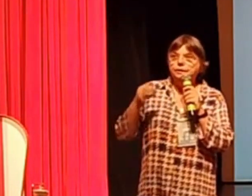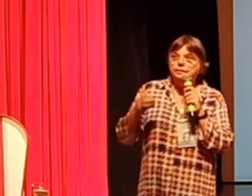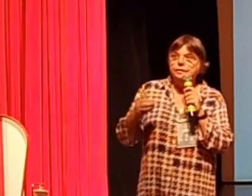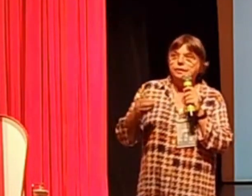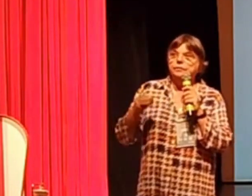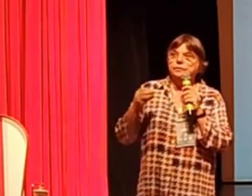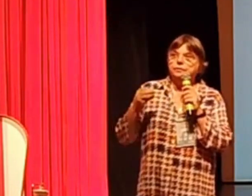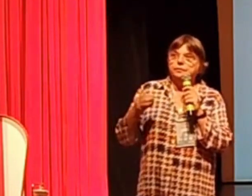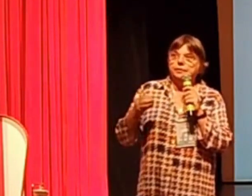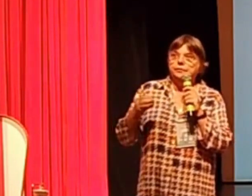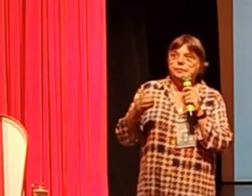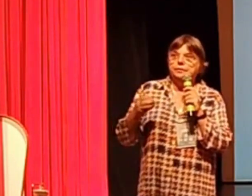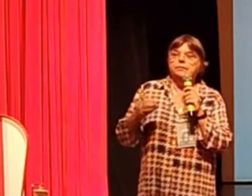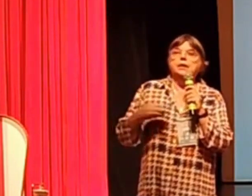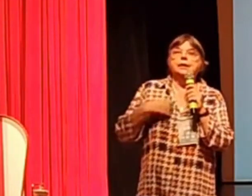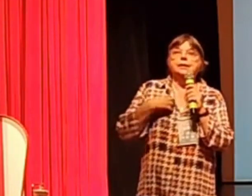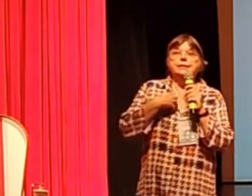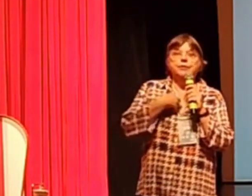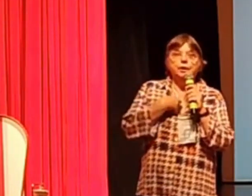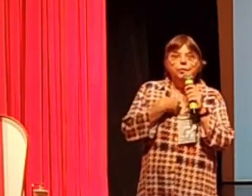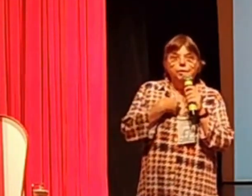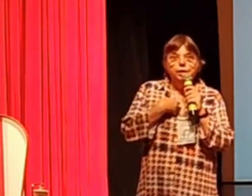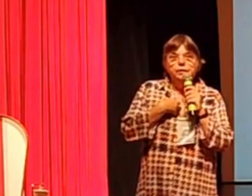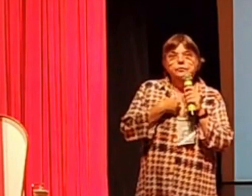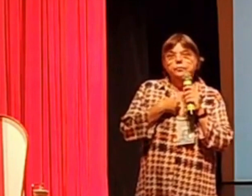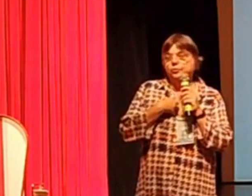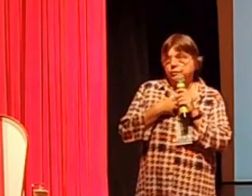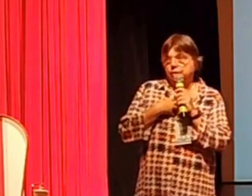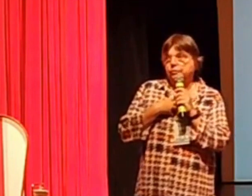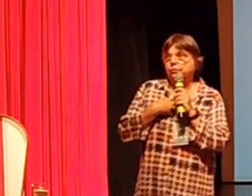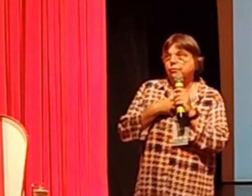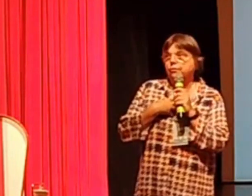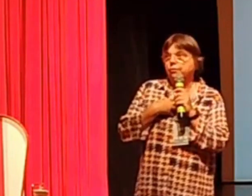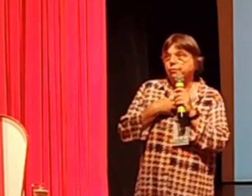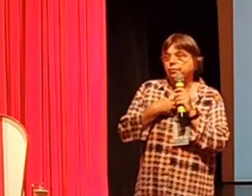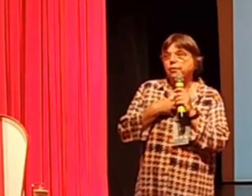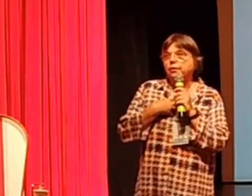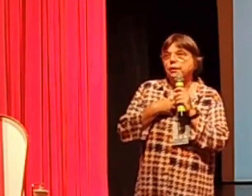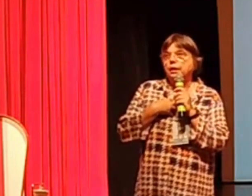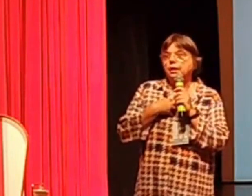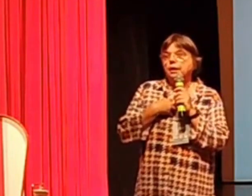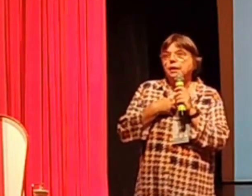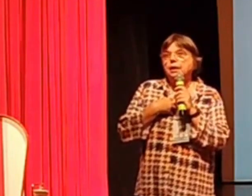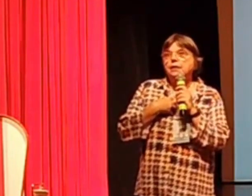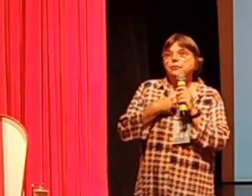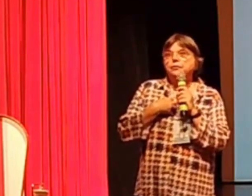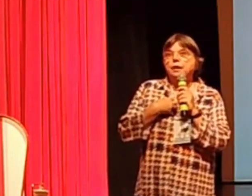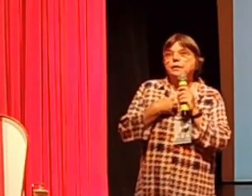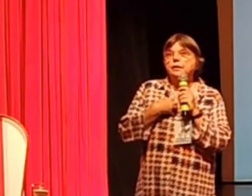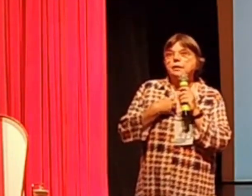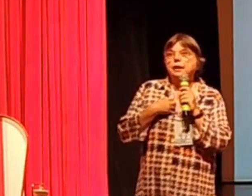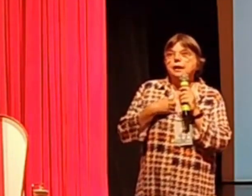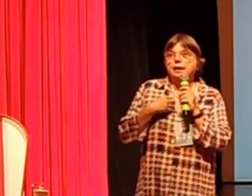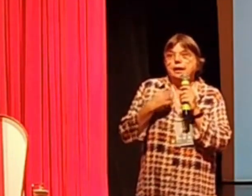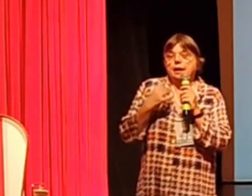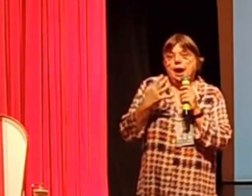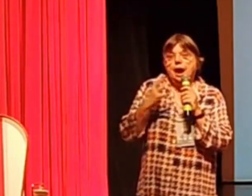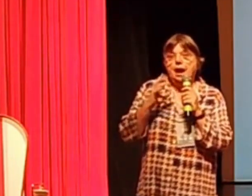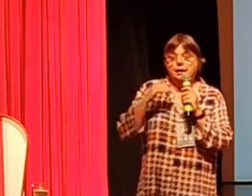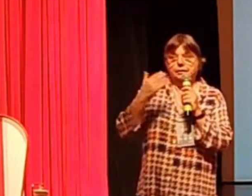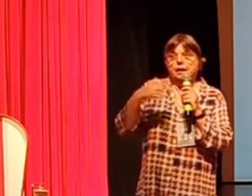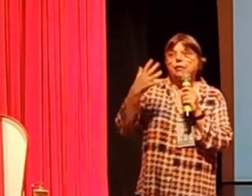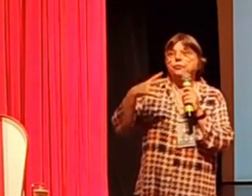um adolescente, vocês imaginem, que tem vergonha de mostrar o seu corpo, né? Isso